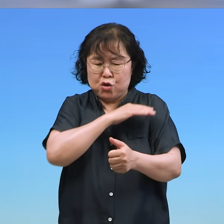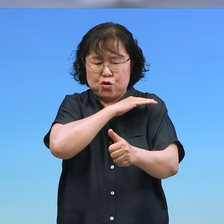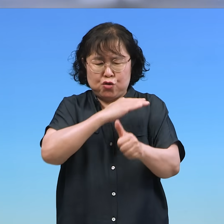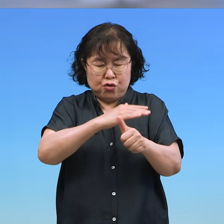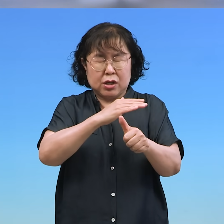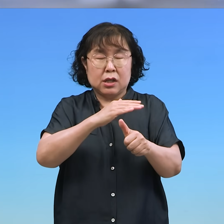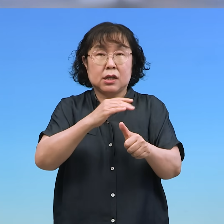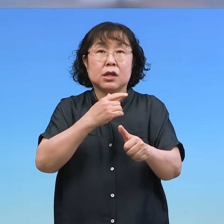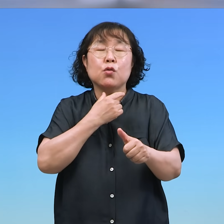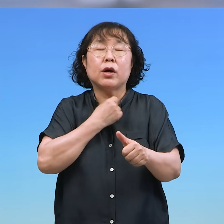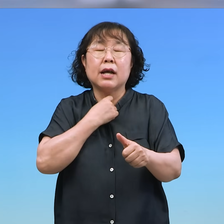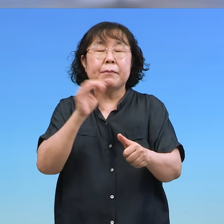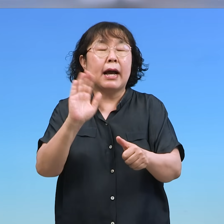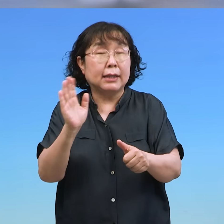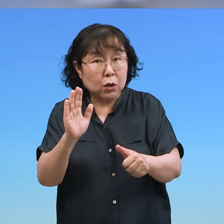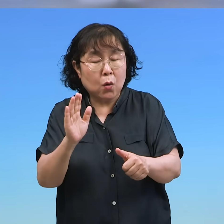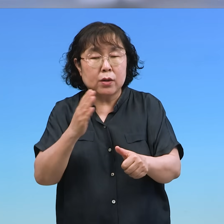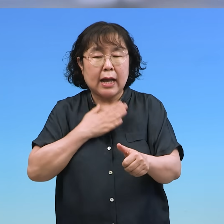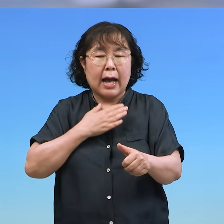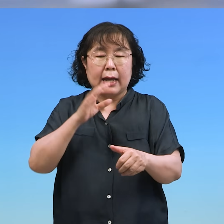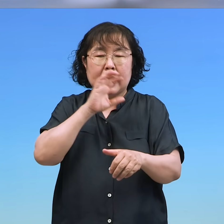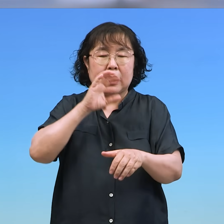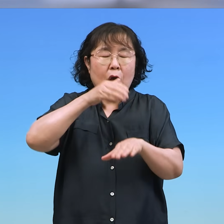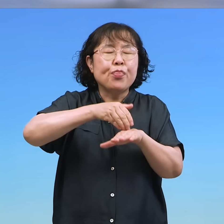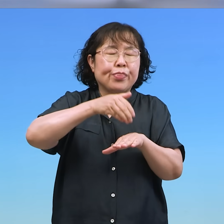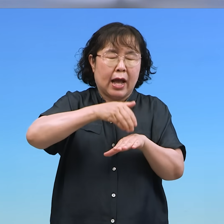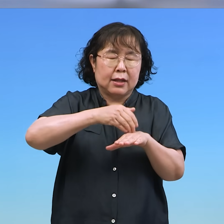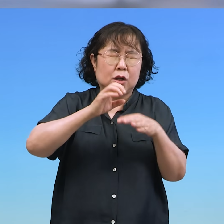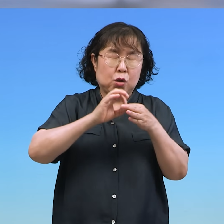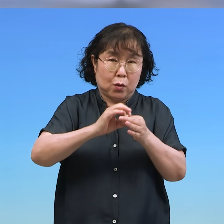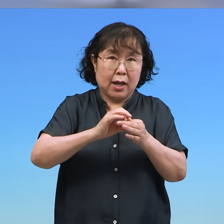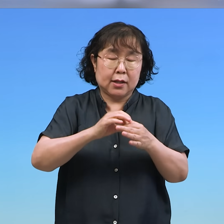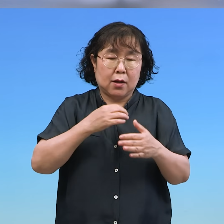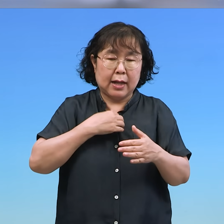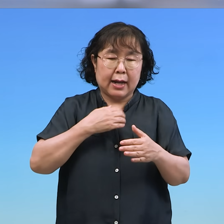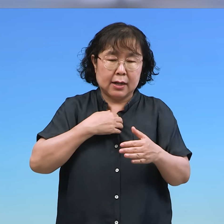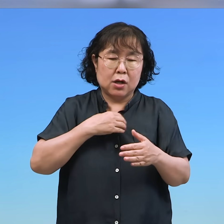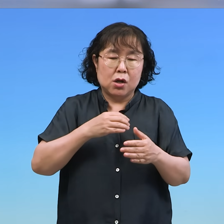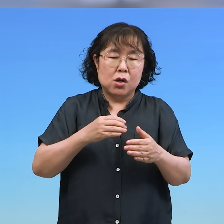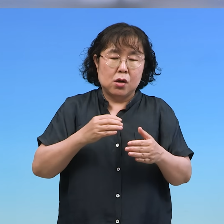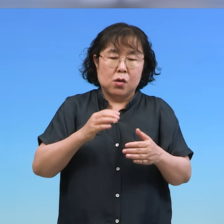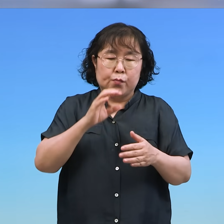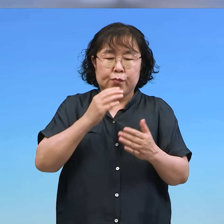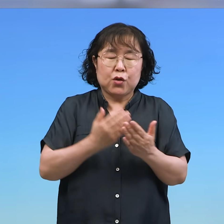연단을 통한 깨달음을 주신다, 그거 아닙니까? 감사가 나오는 거죠.